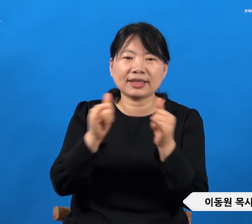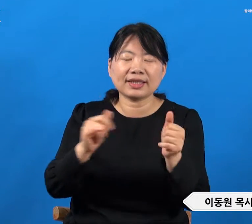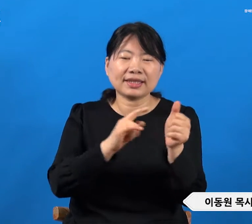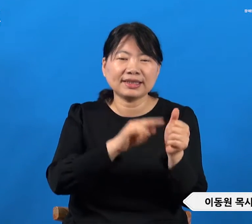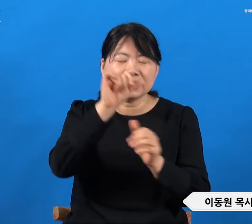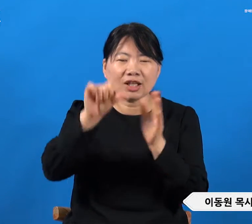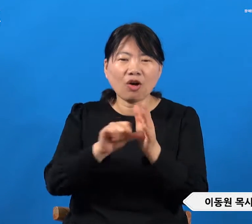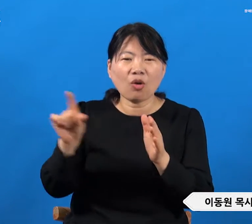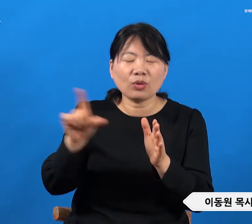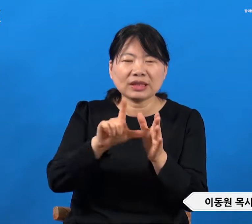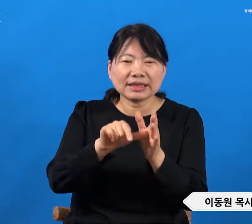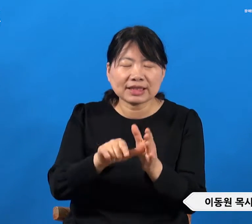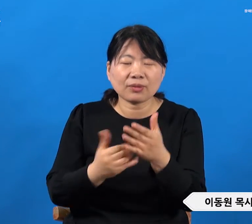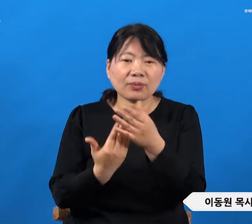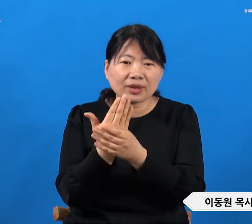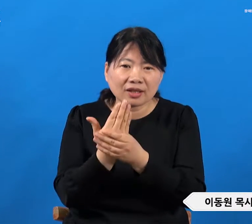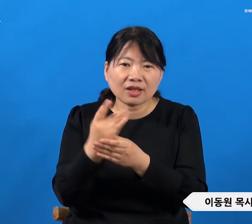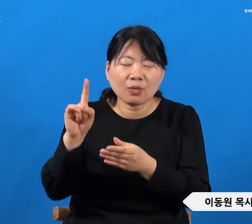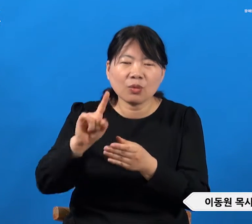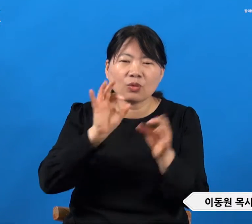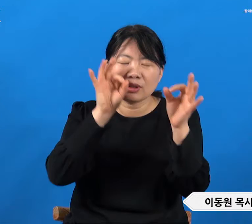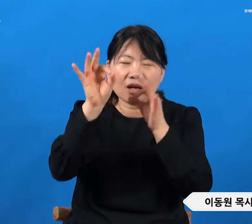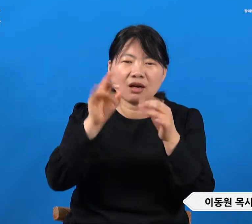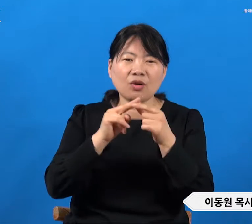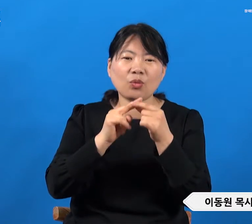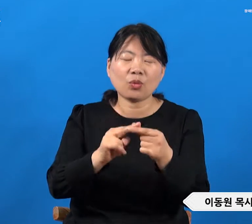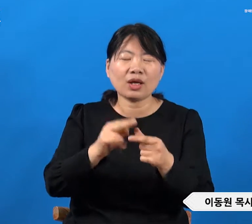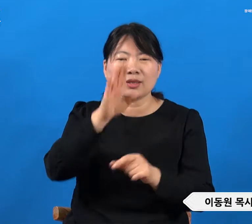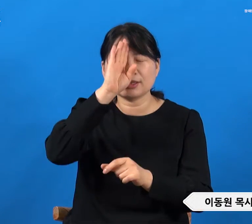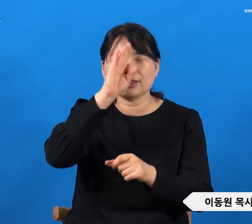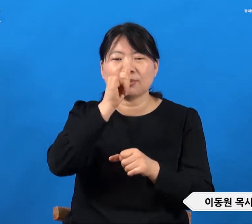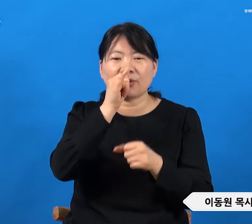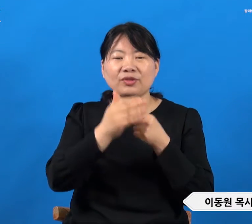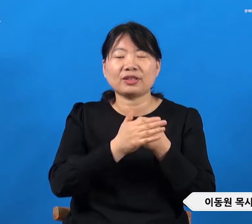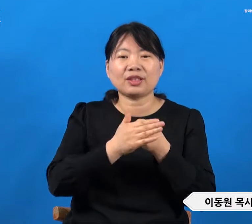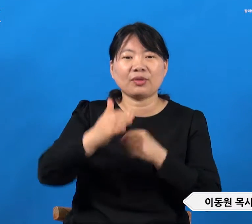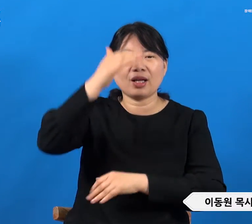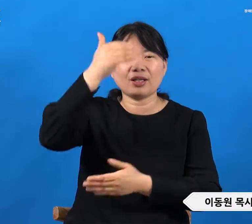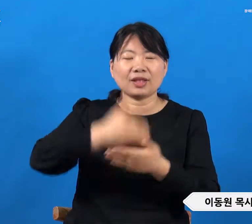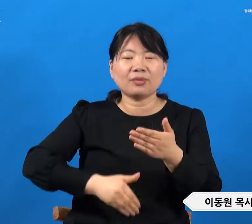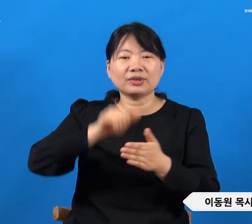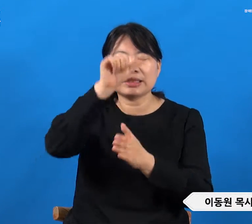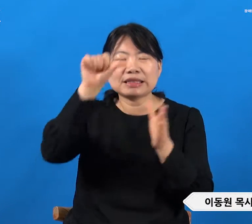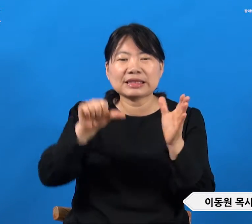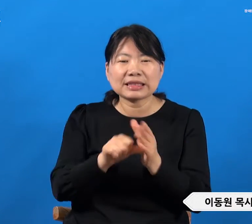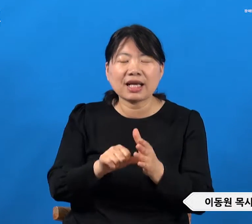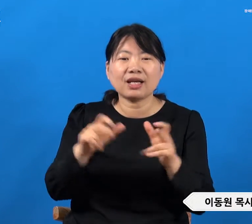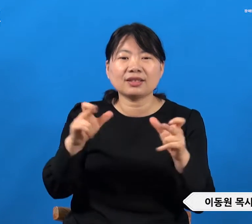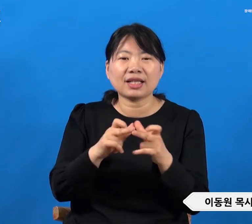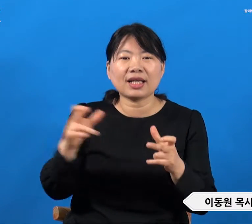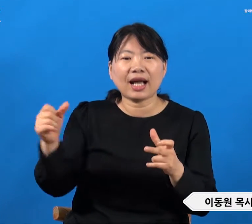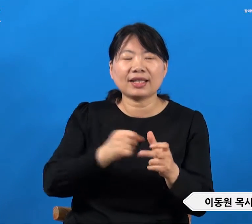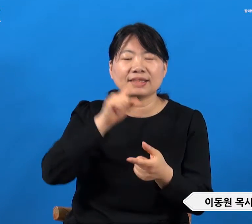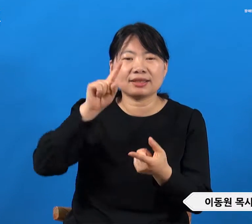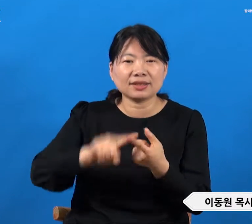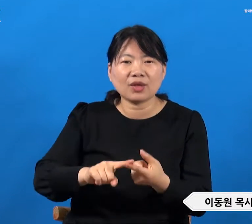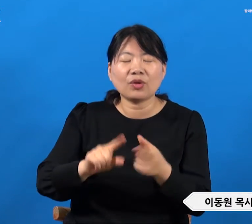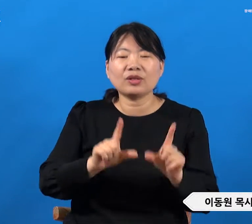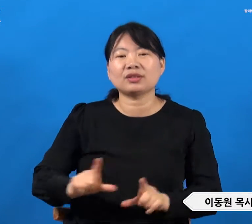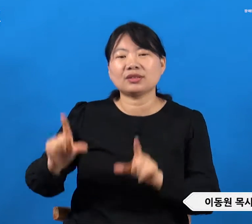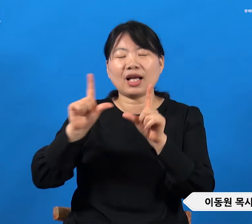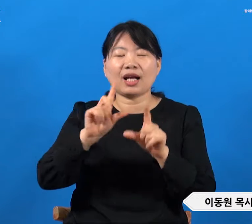장애인은 인생의 어느 한 시점에 일어난 사고나 질병으로 나머지 인생을 장애를 안은